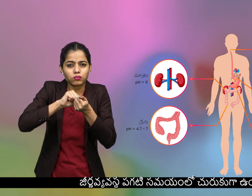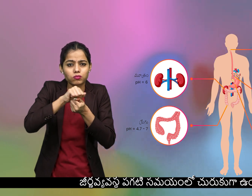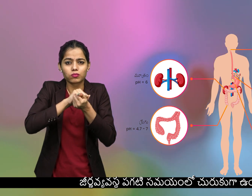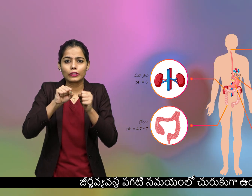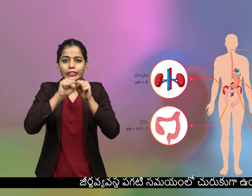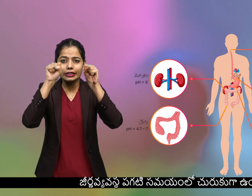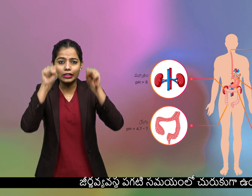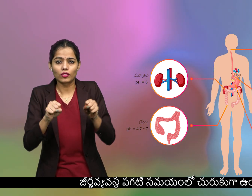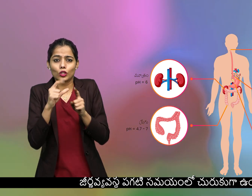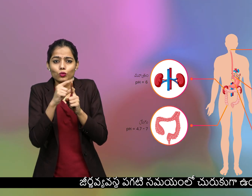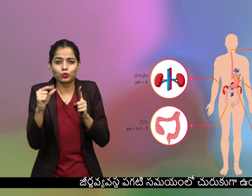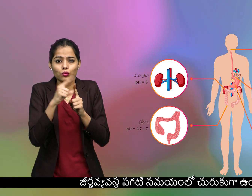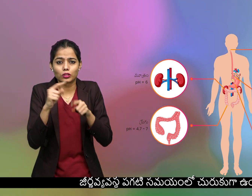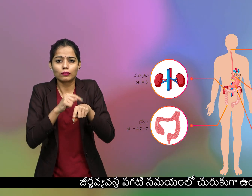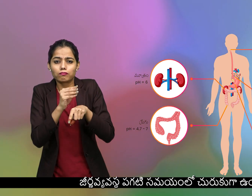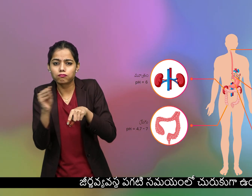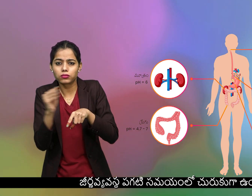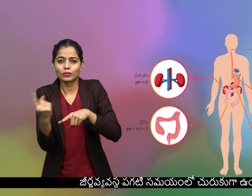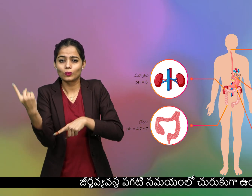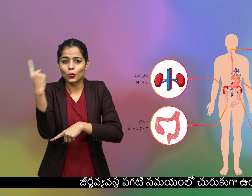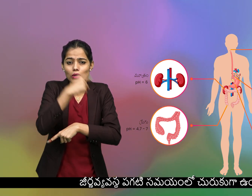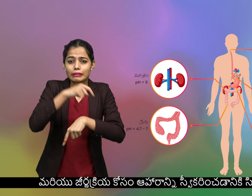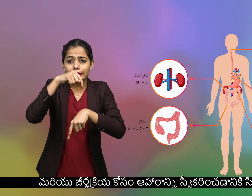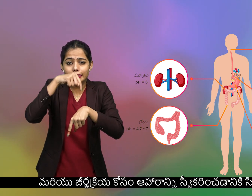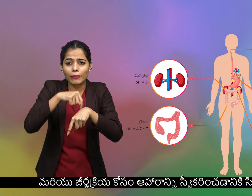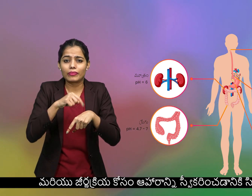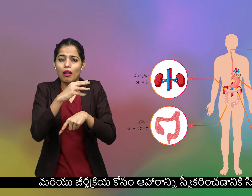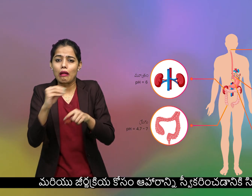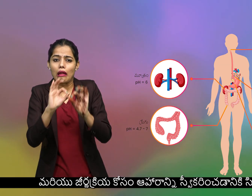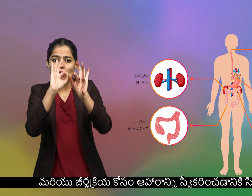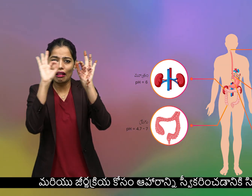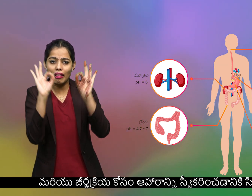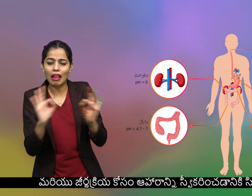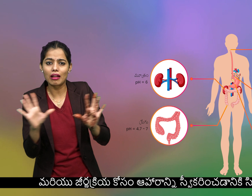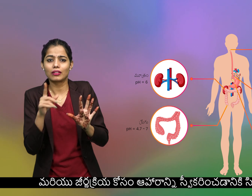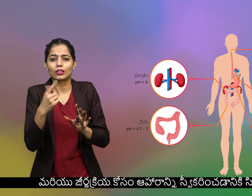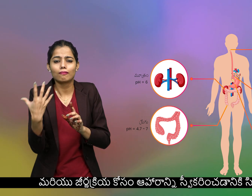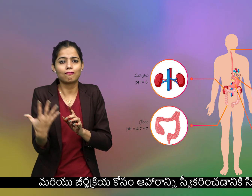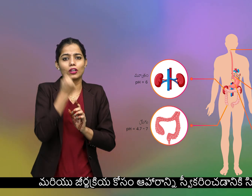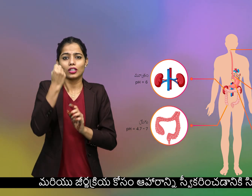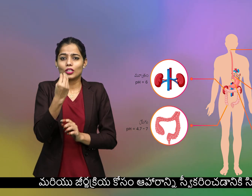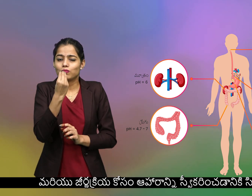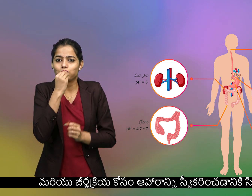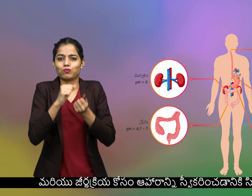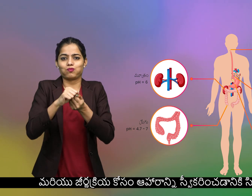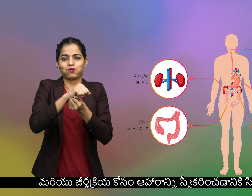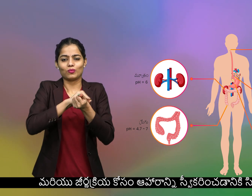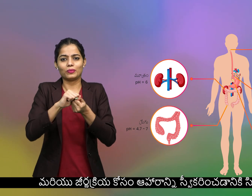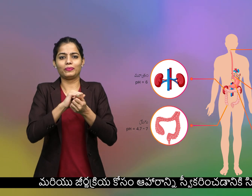జీర్ణ వ్యవస్థ పగటి సమయంలో చురుకుగా ఉంటుంది మరియు జీర్ణక్రియ కోసం ఆహారాన్ని